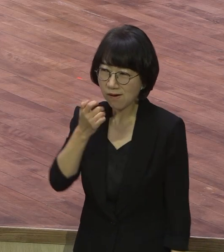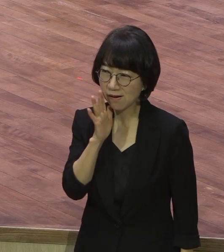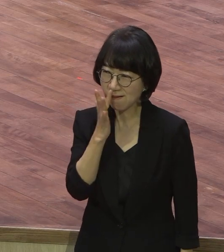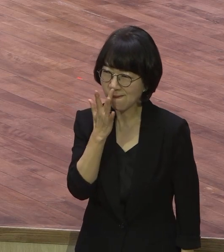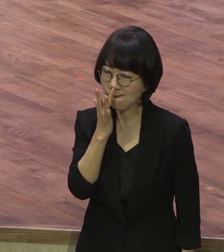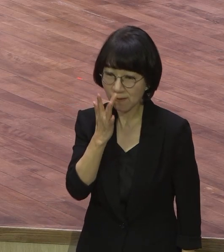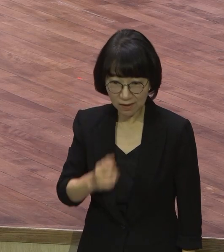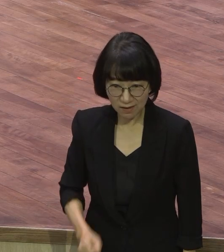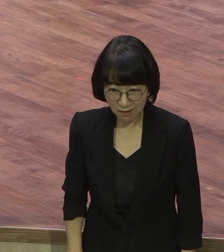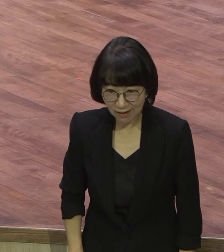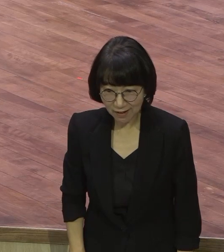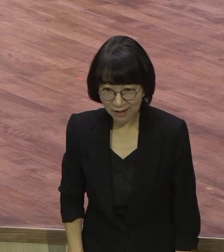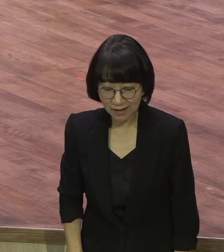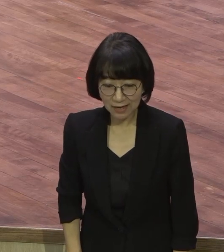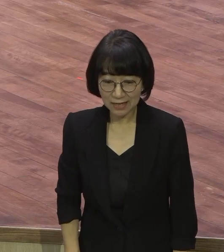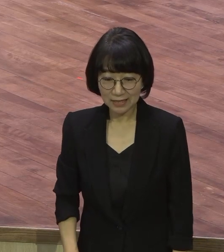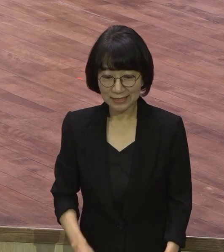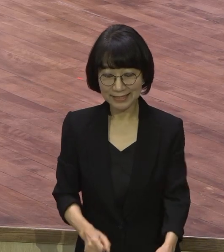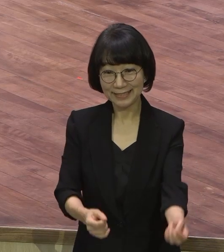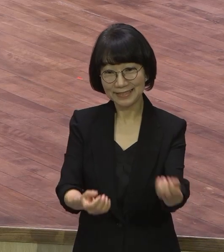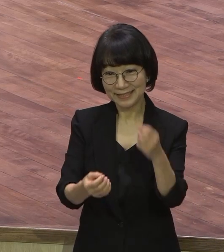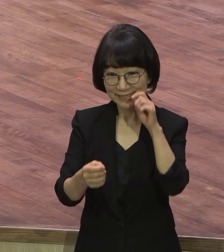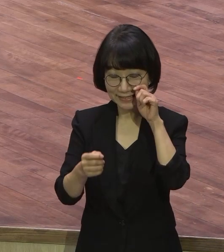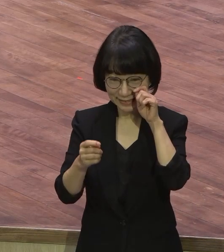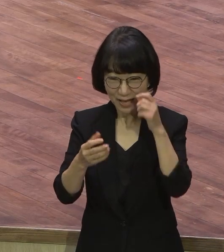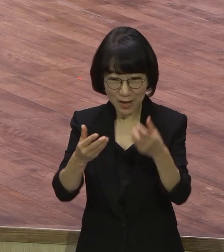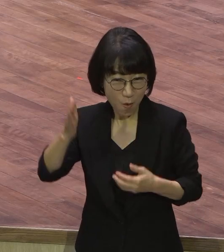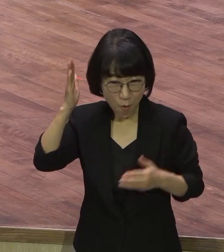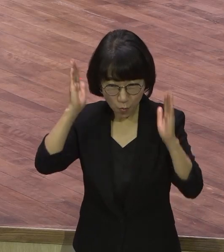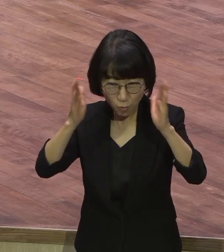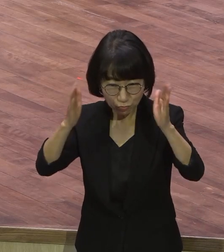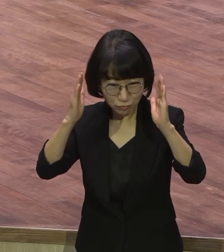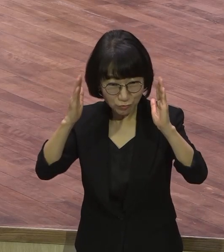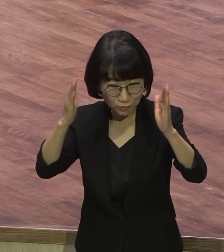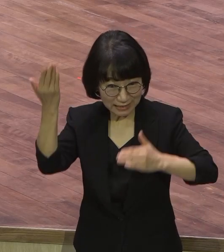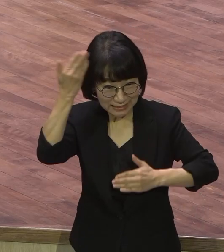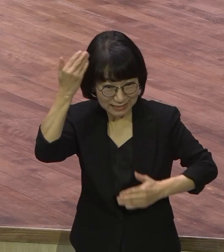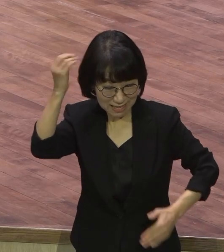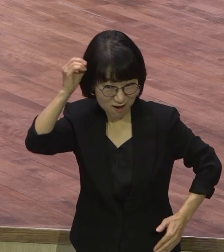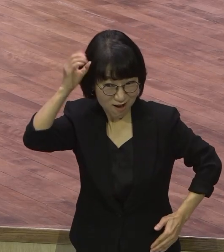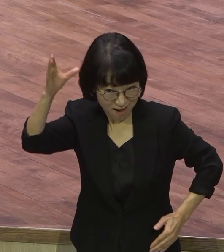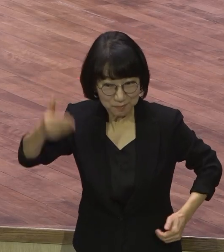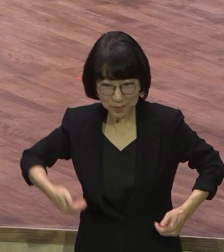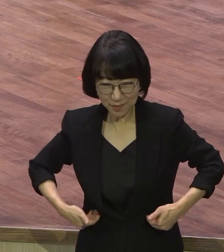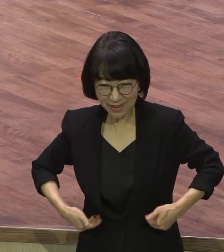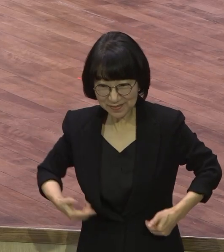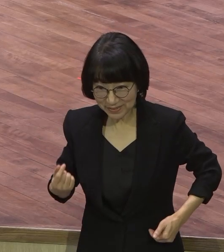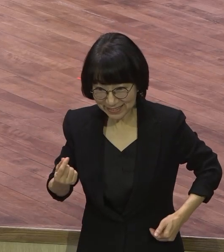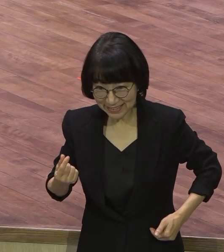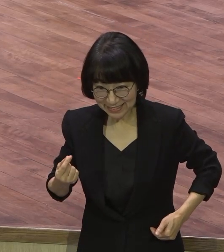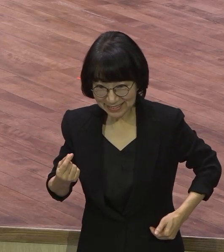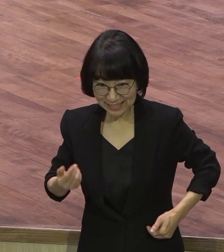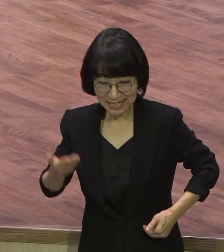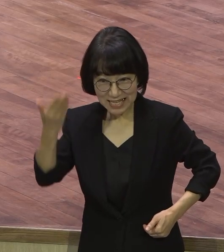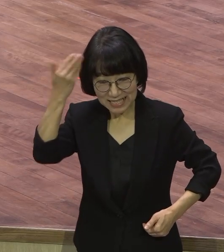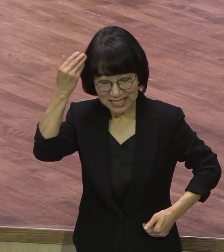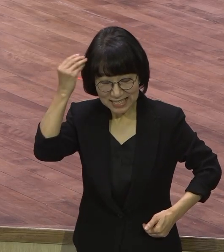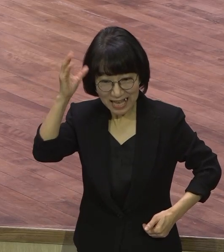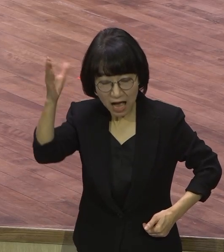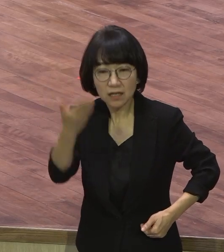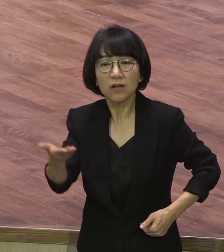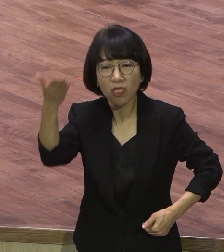용서하세요. 공부를 많이 해야 되는데 세상 지식을 많이 가져야 되는데 많이 가진